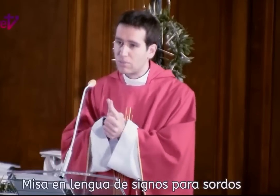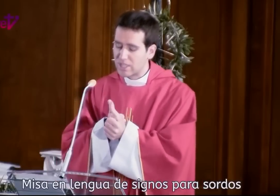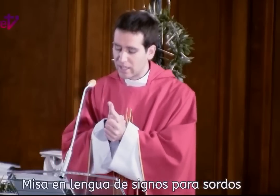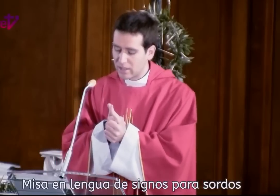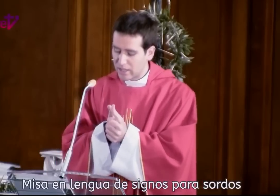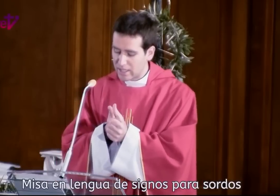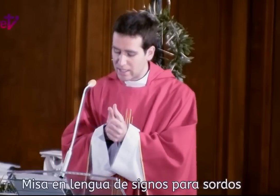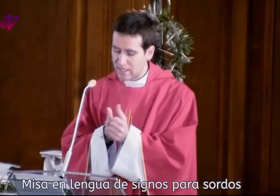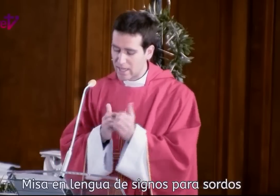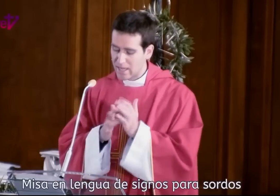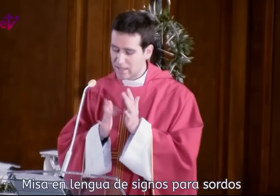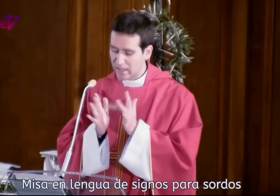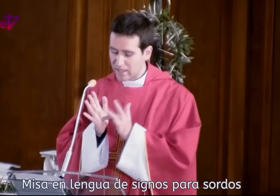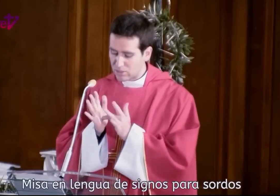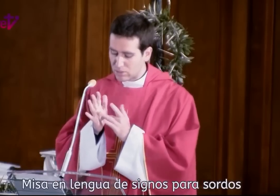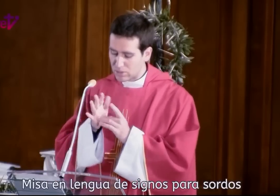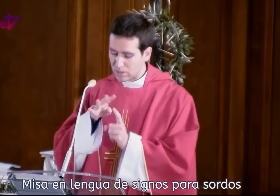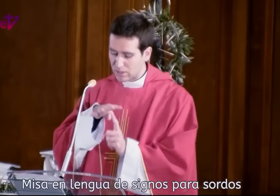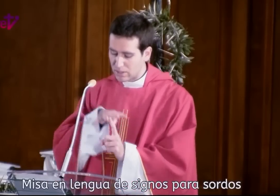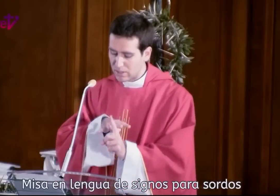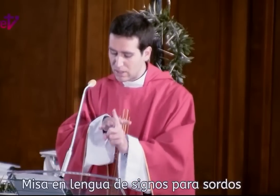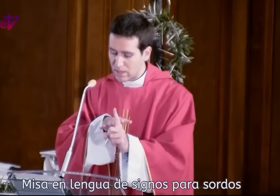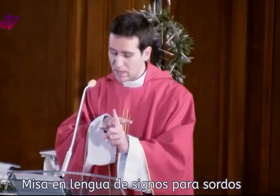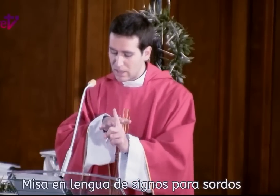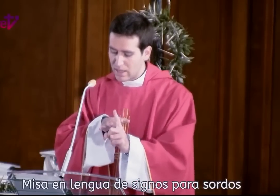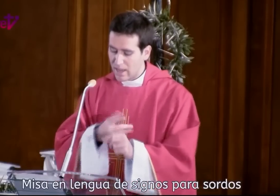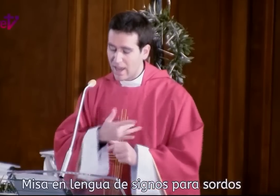Nosotros, como seguidores de Jesús,